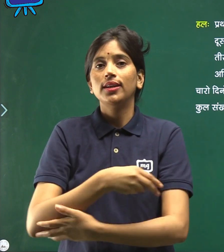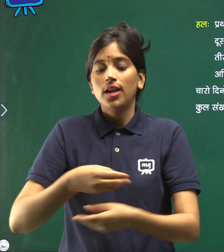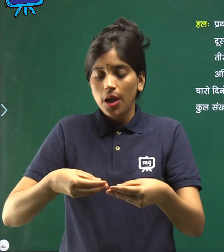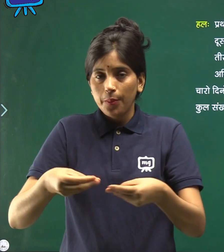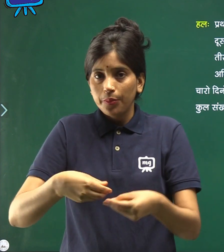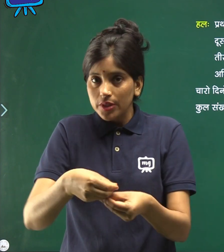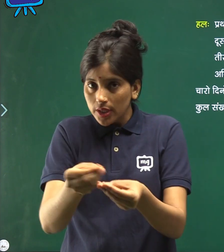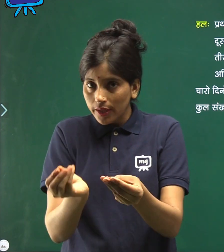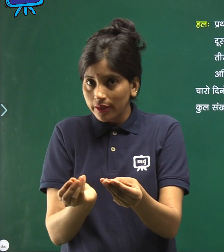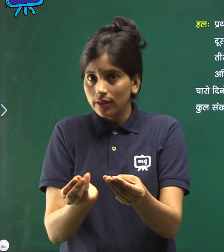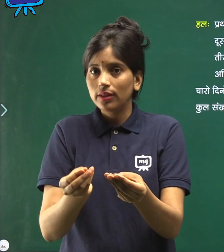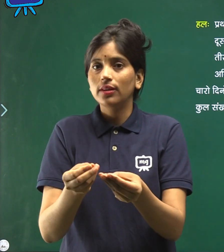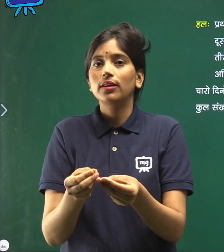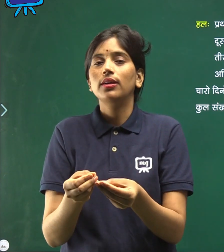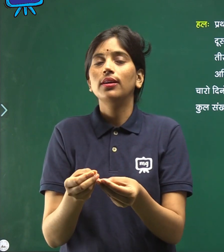बेचे गए टिकट